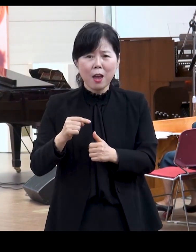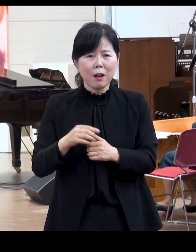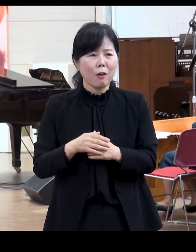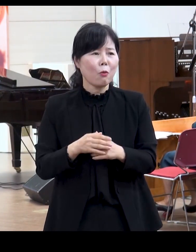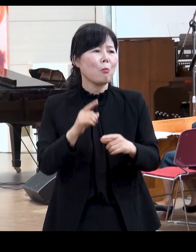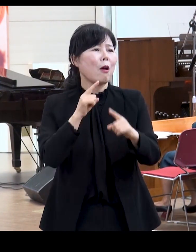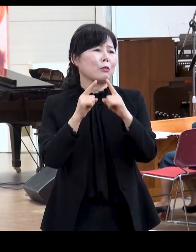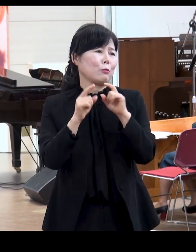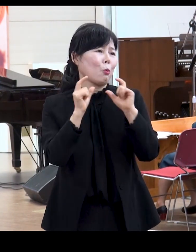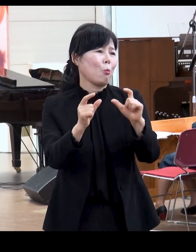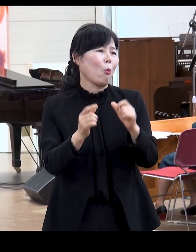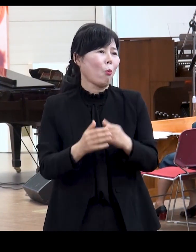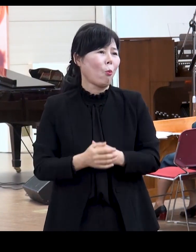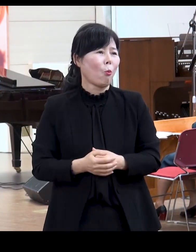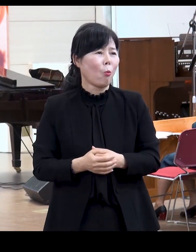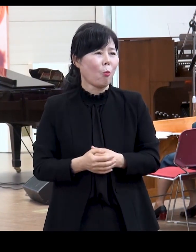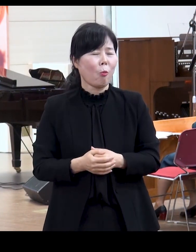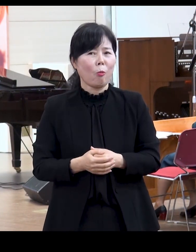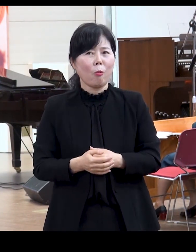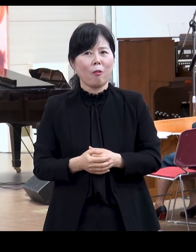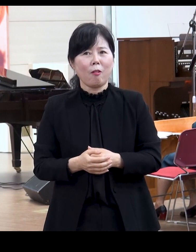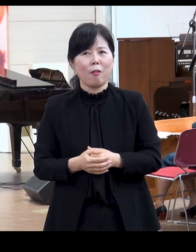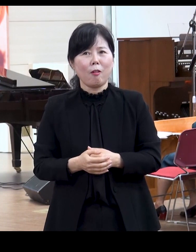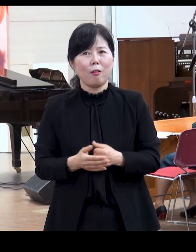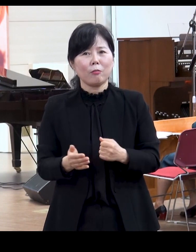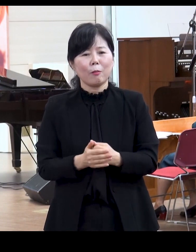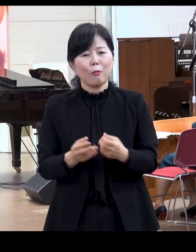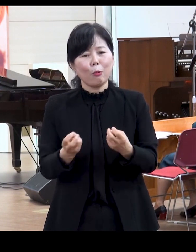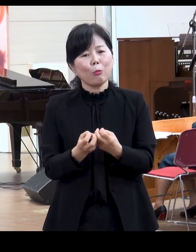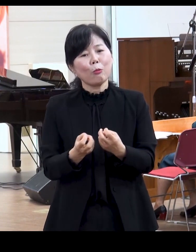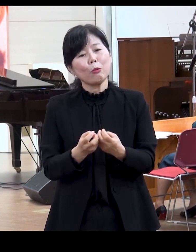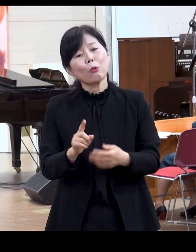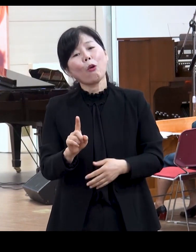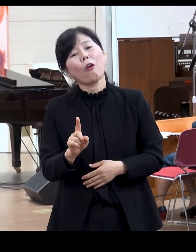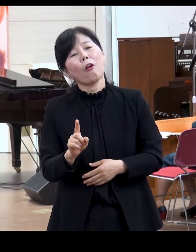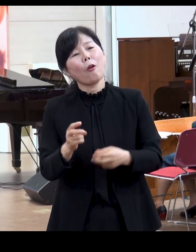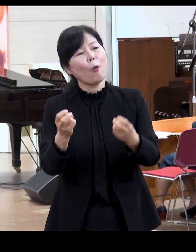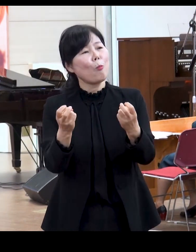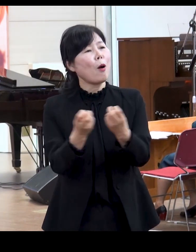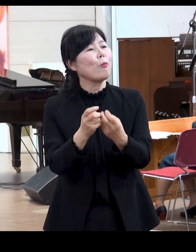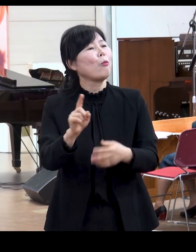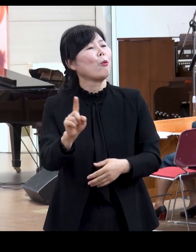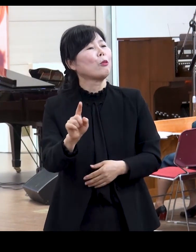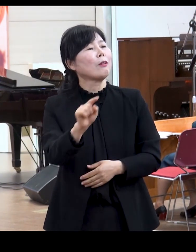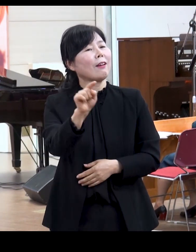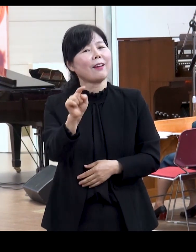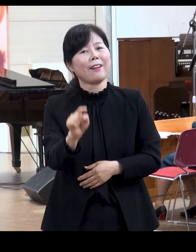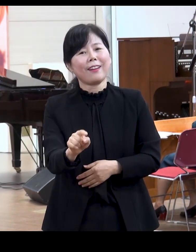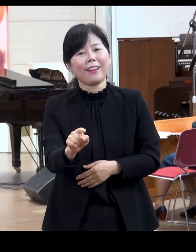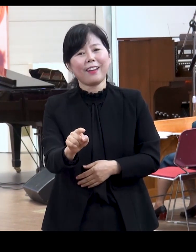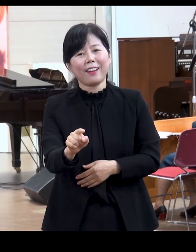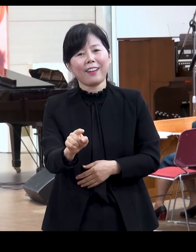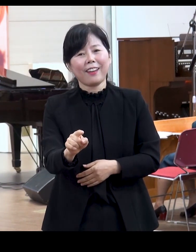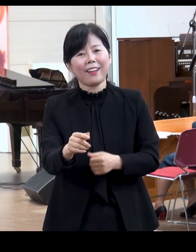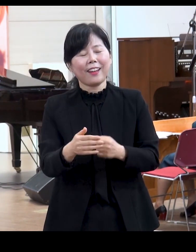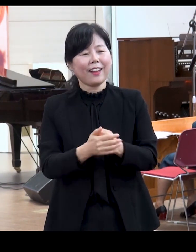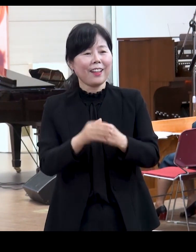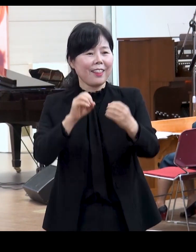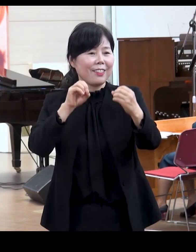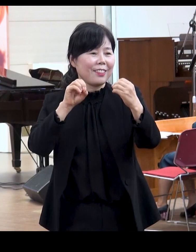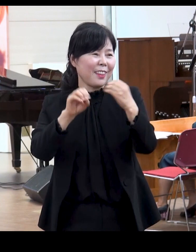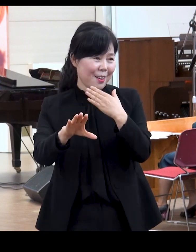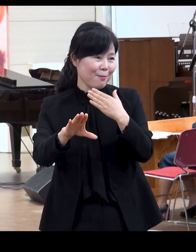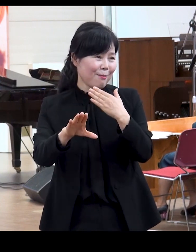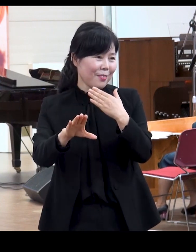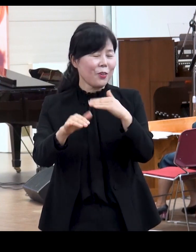한다고 그렇게 말씀하시는 거예요. 자, 어떻게 하면 좋을까요? 어떻게 해야 합니까? 그런데 바로